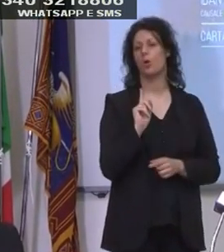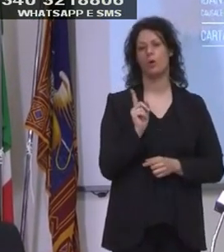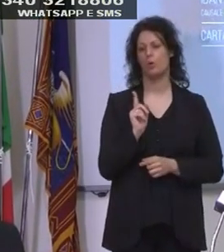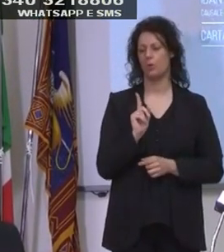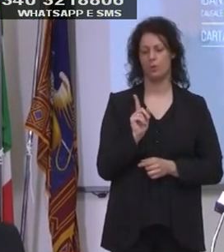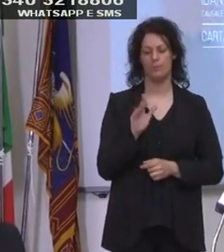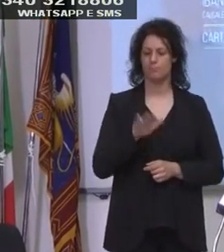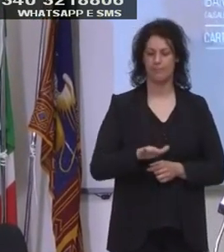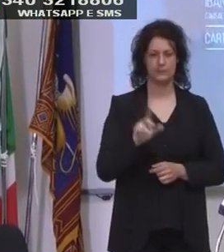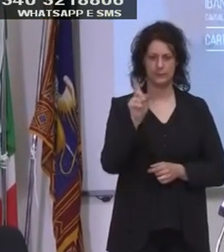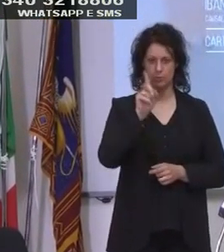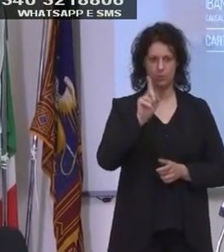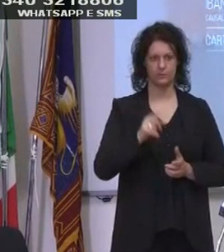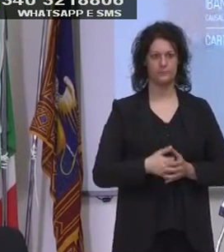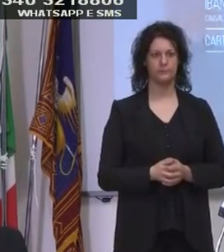No, quello non lo presento. Qui